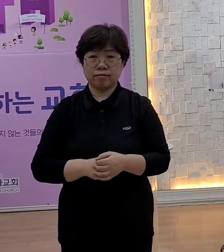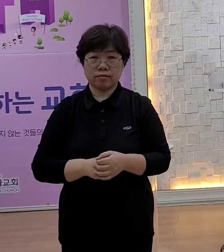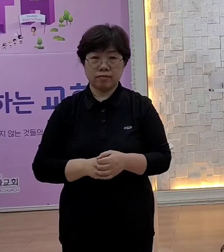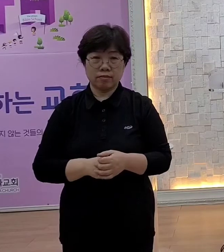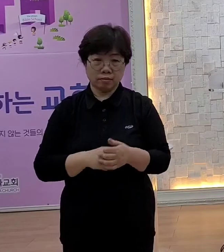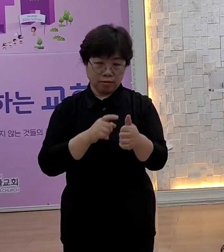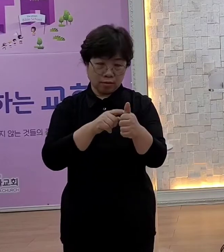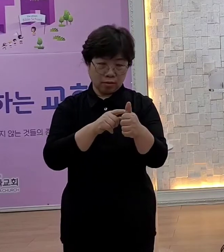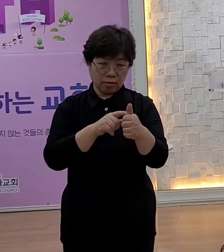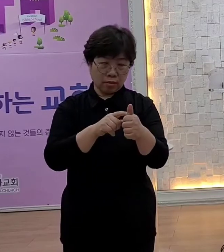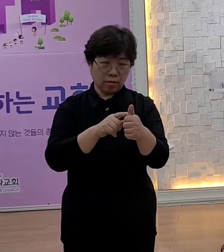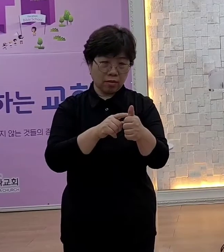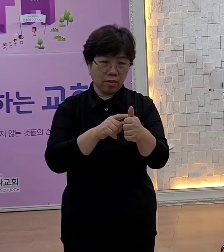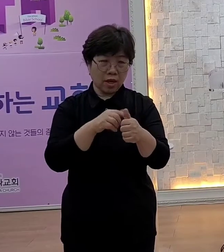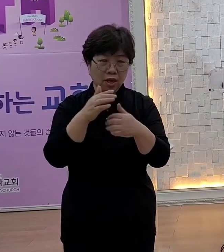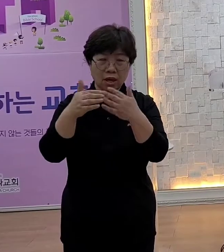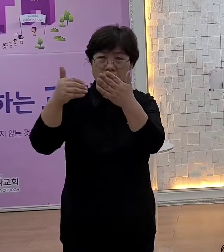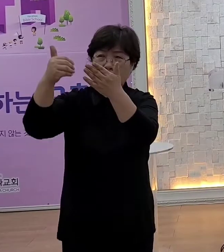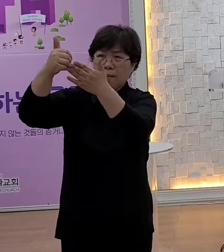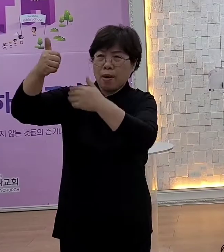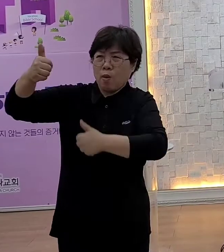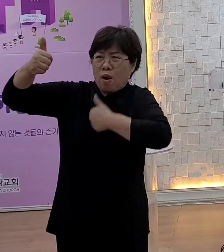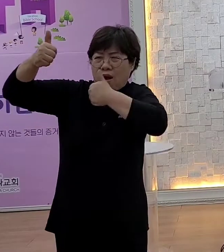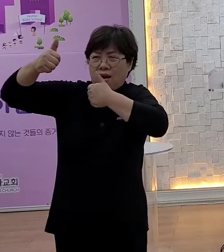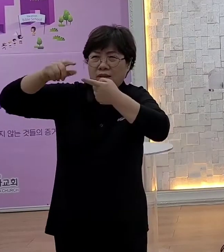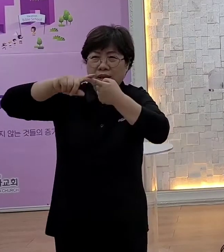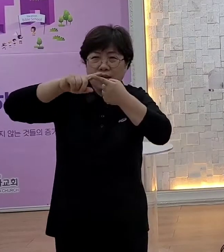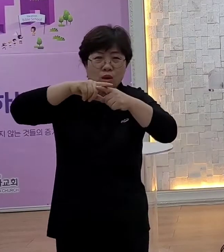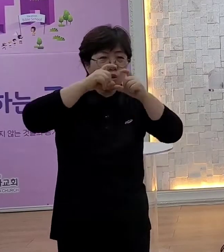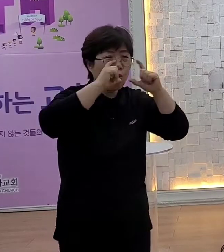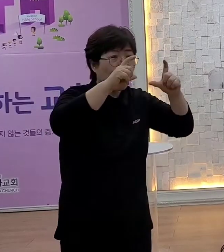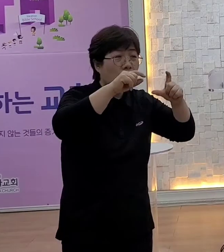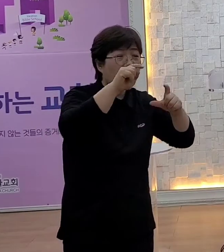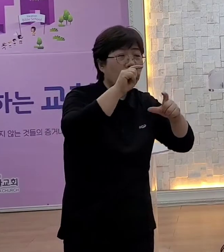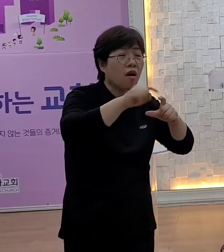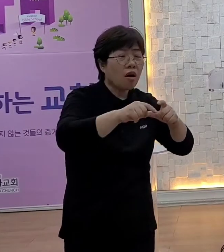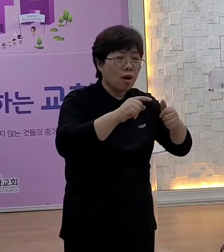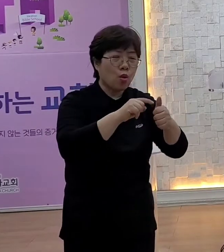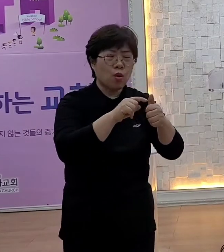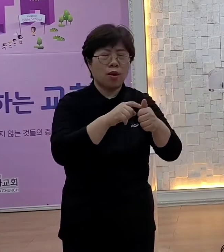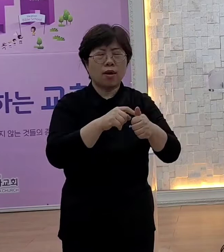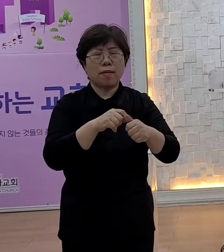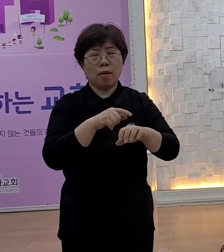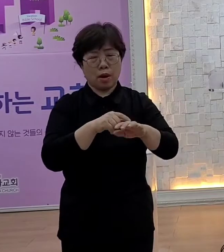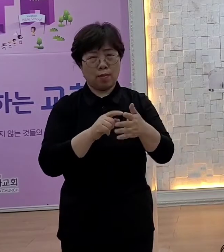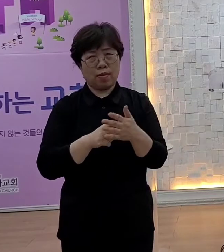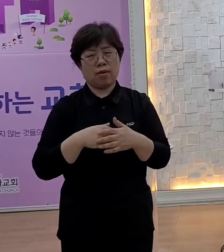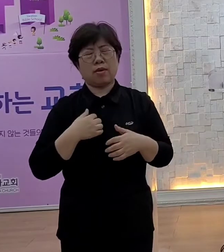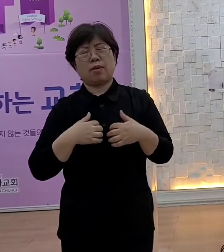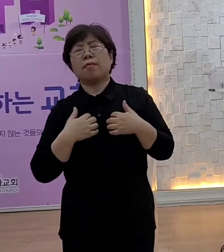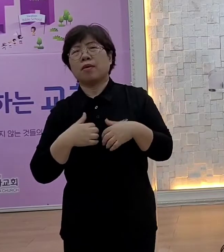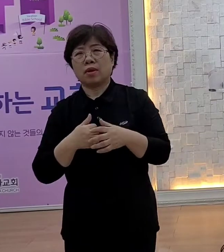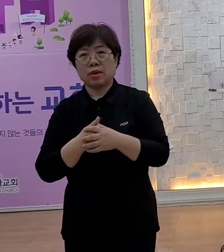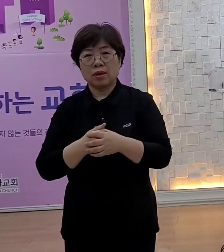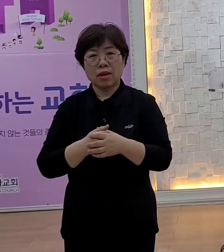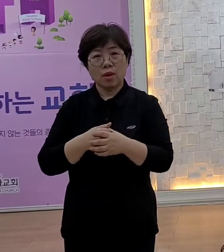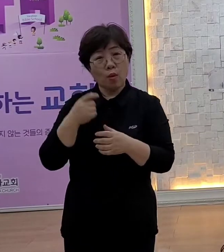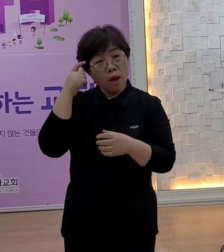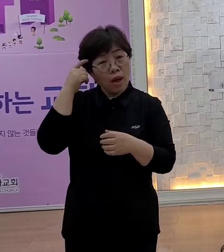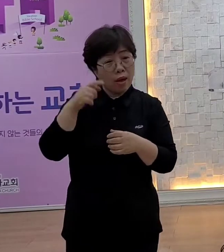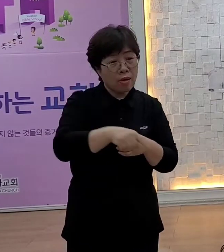진노를 설교하는 것을 즐거워했습니다. 그리고 지금 그 진노를 설교하면서 너희들 망한다 라고